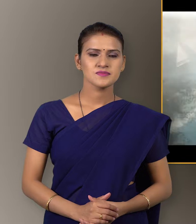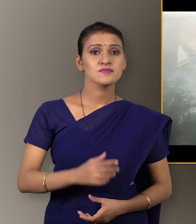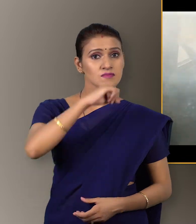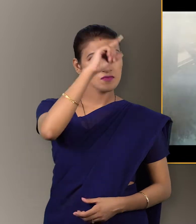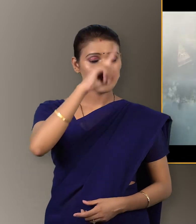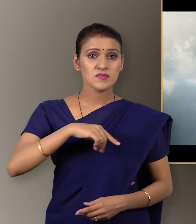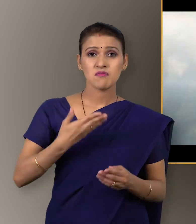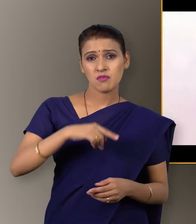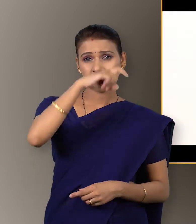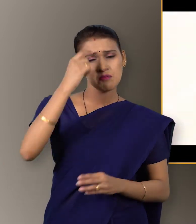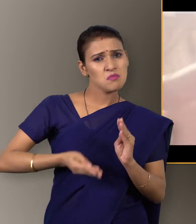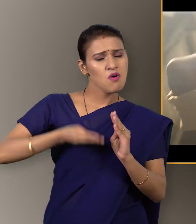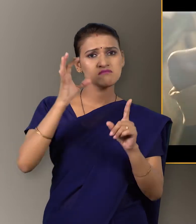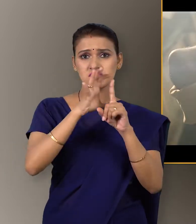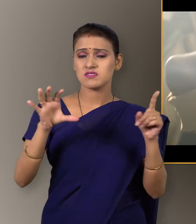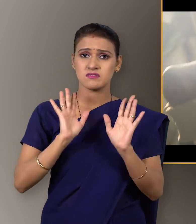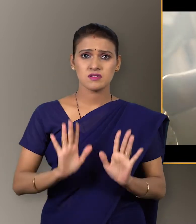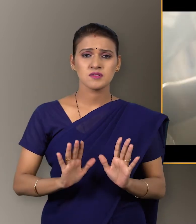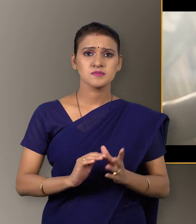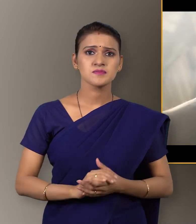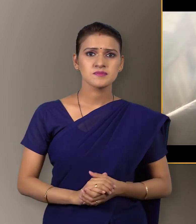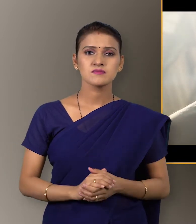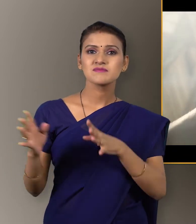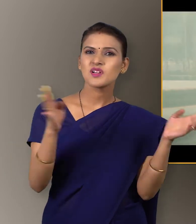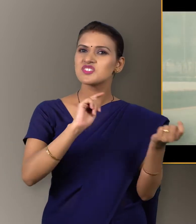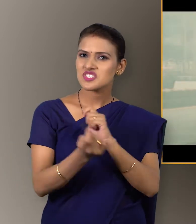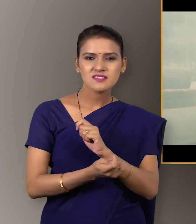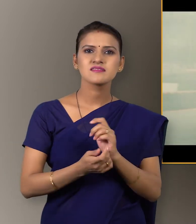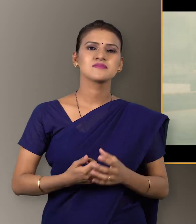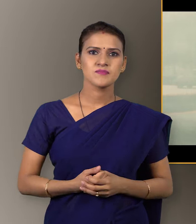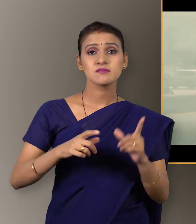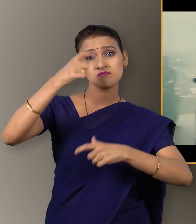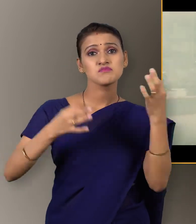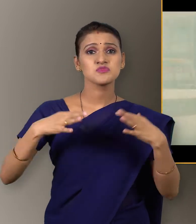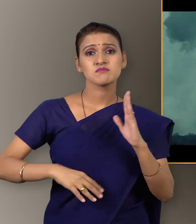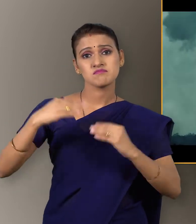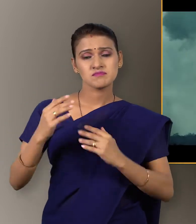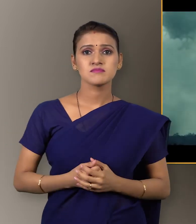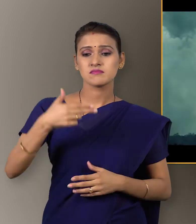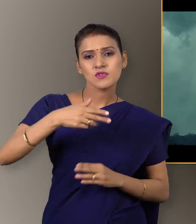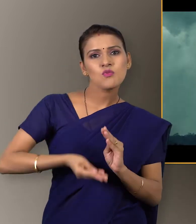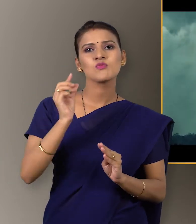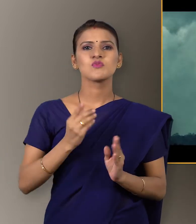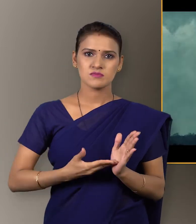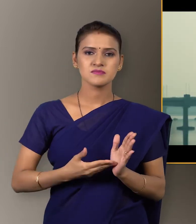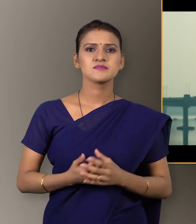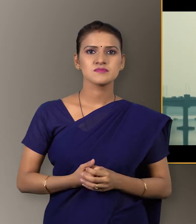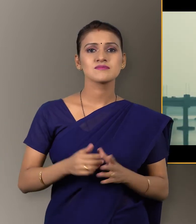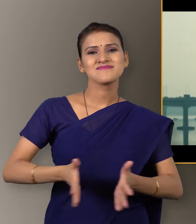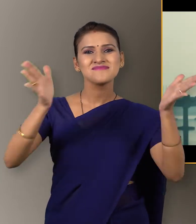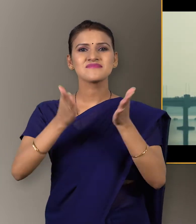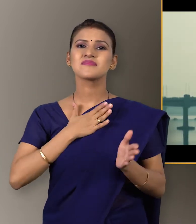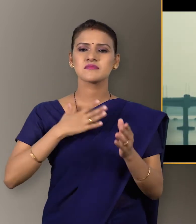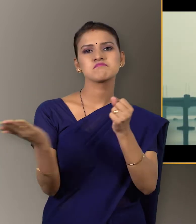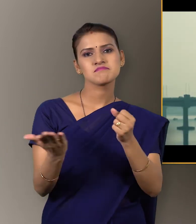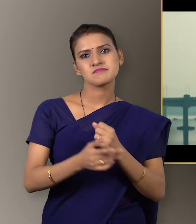भारत में अत्यंत गर्मी जानलेवा साबित हो रही है। जलवायू परिवर्तन, शहरी करण, इंधन का त्याधिक उप्योग और पेडों